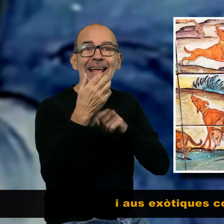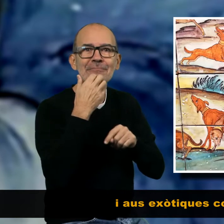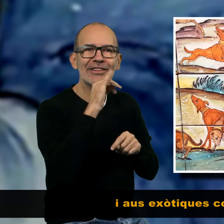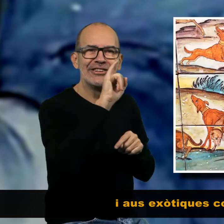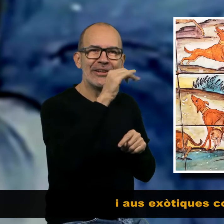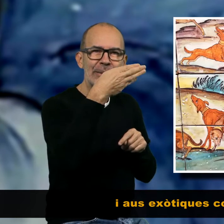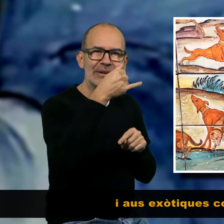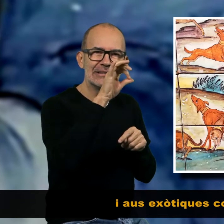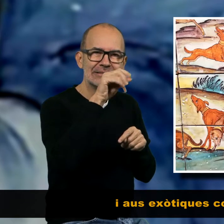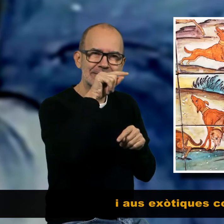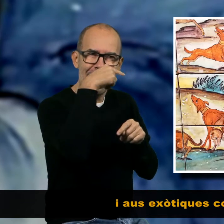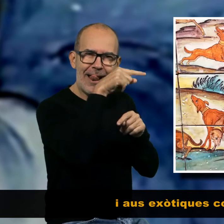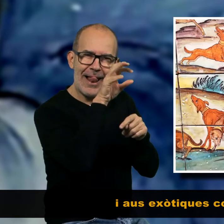I aus exòtiques com ibis.